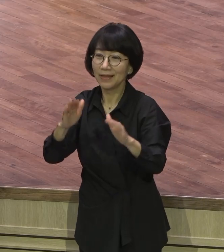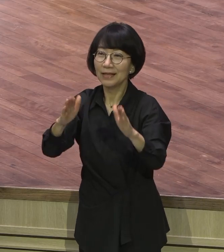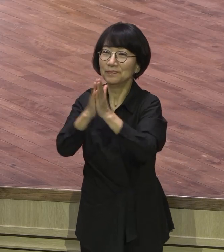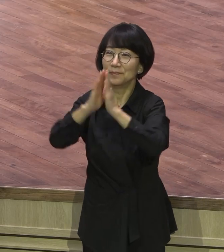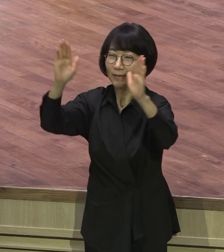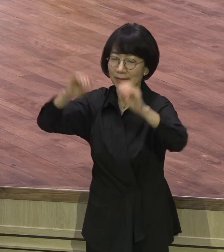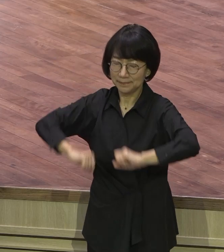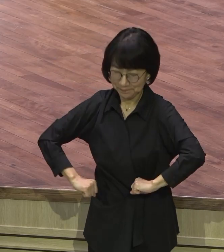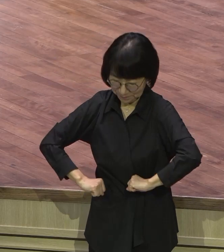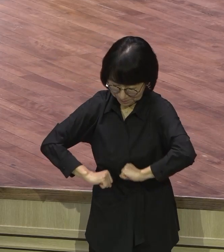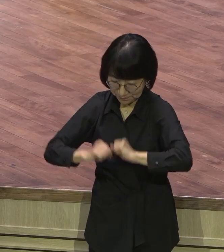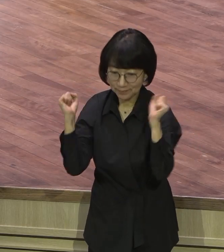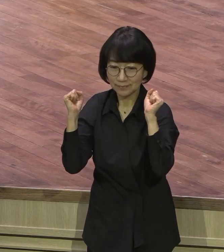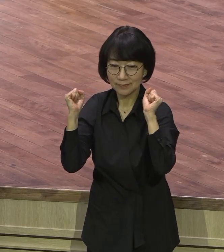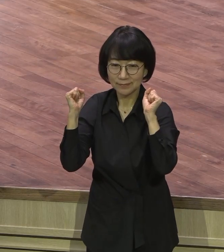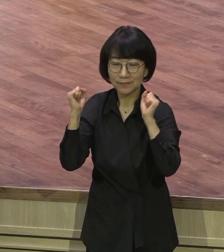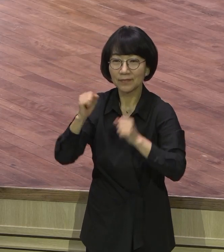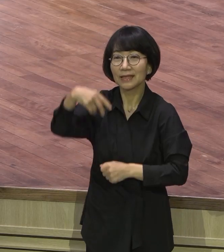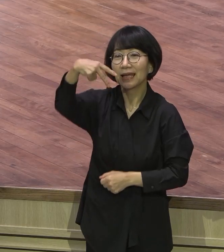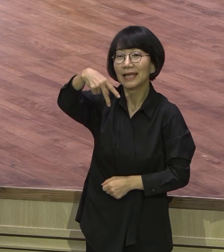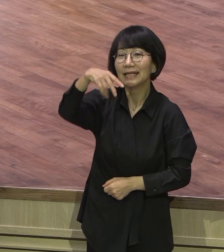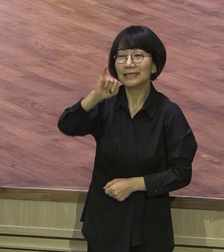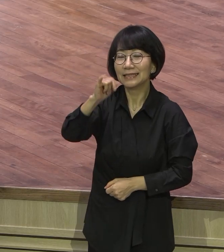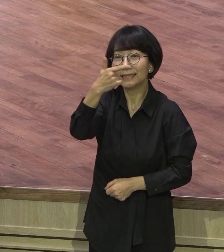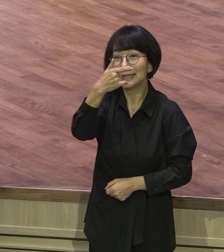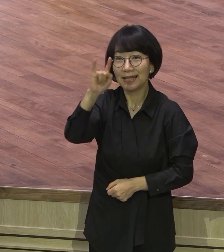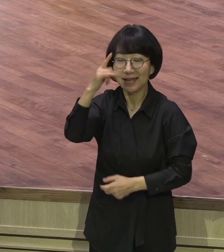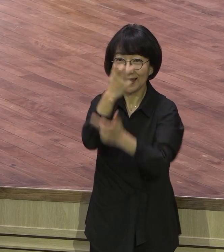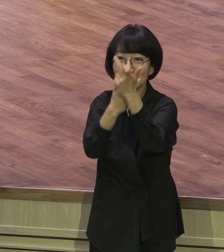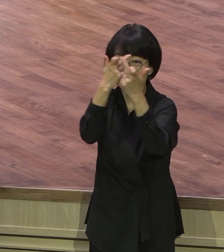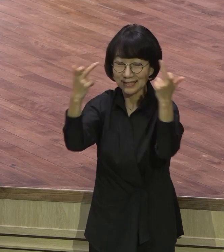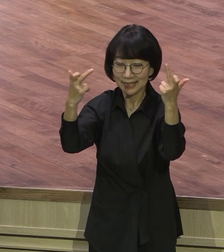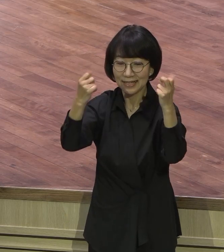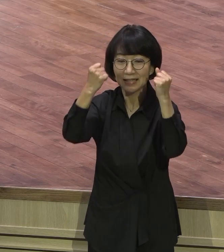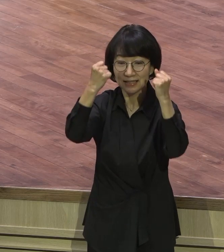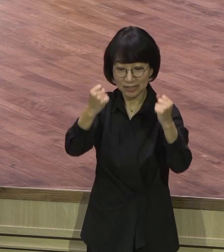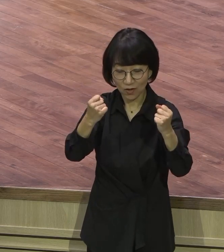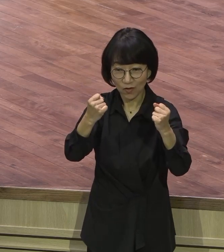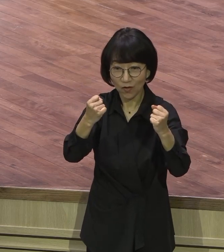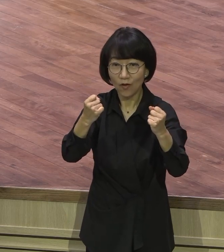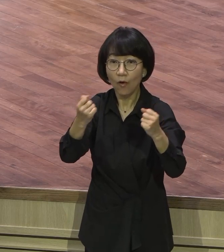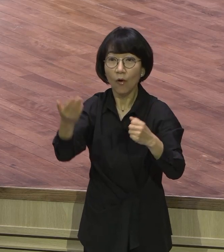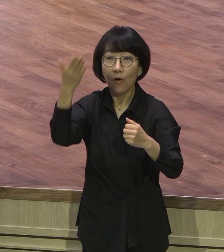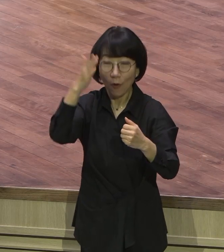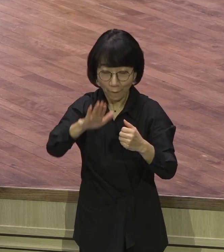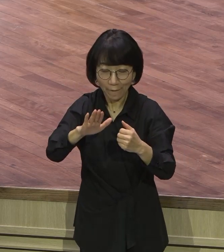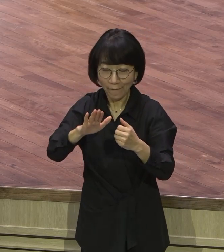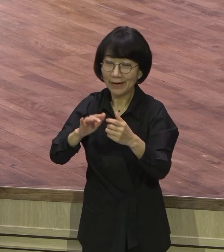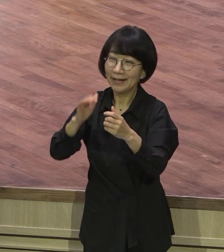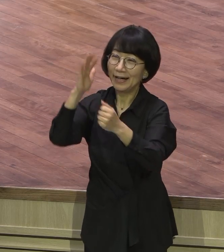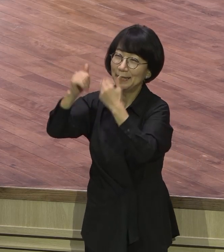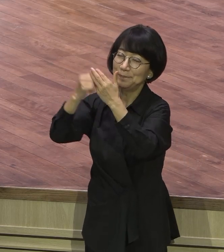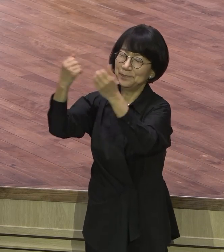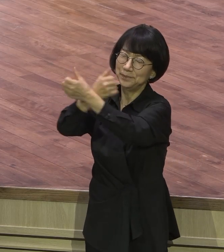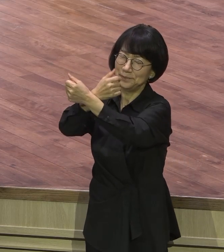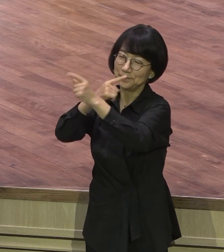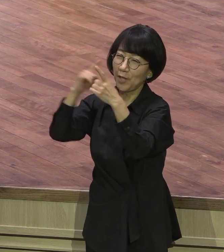신해산에서 그렇게 산에서 있는데 더디 내려오니까 이스라엘 백성들이